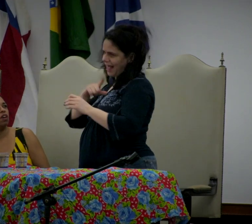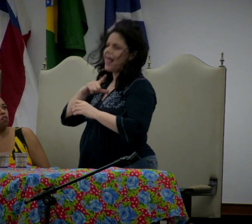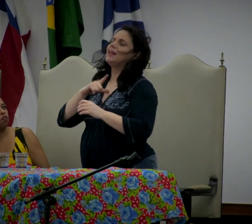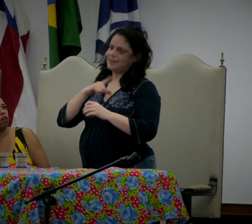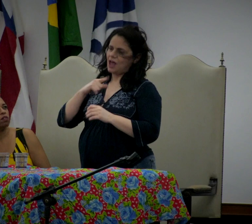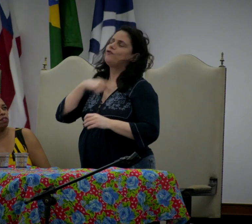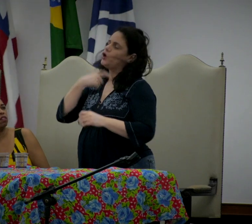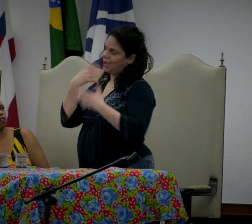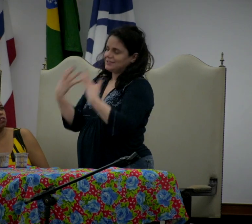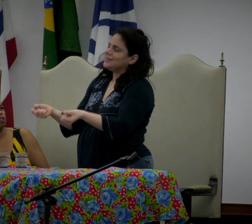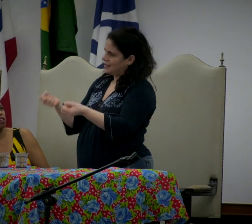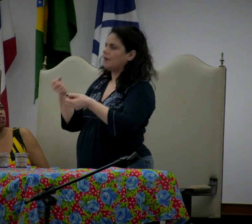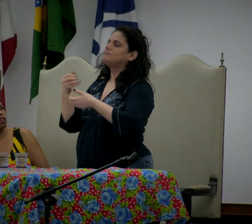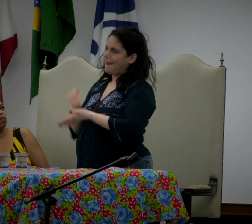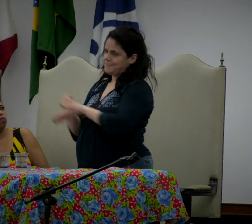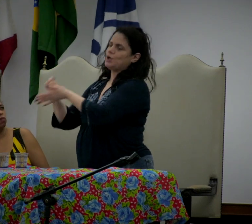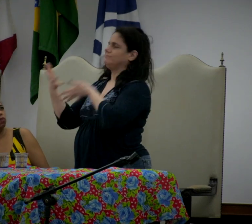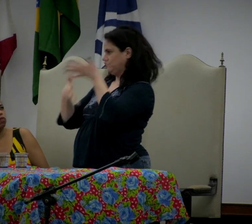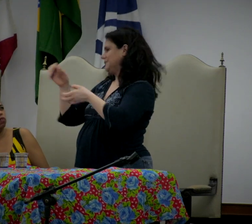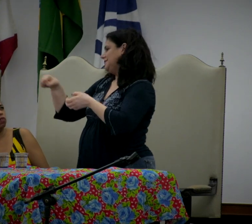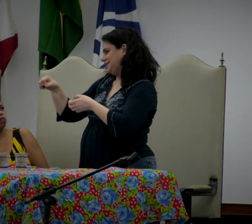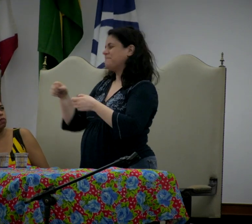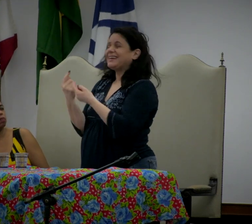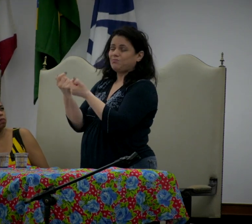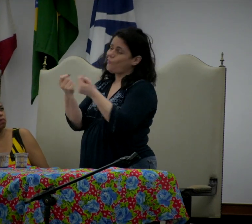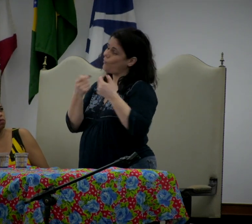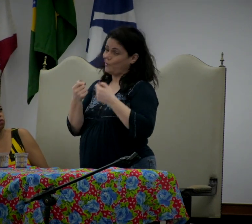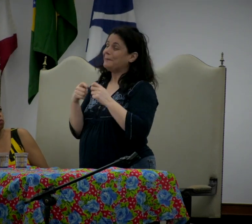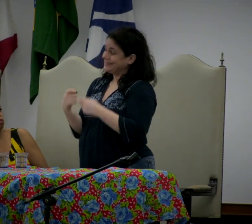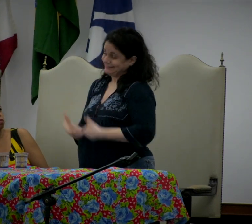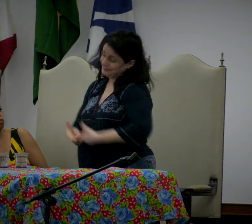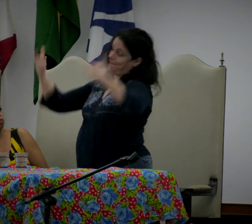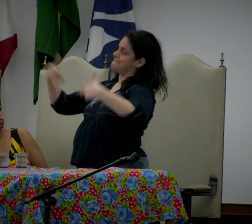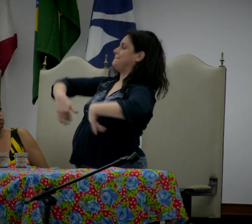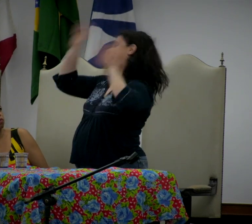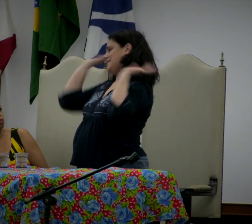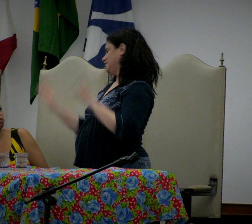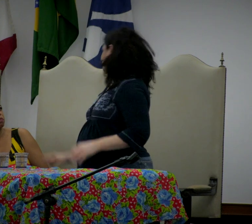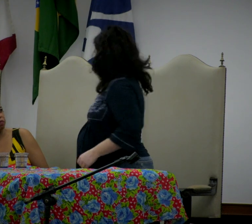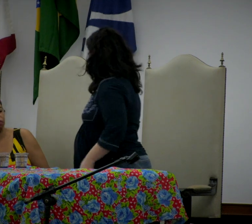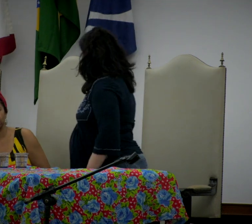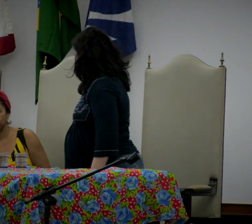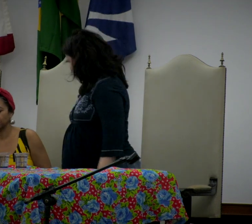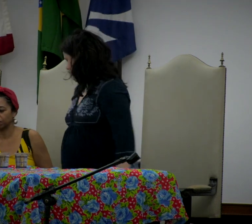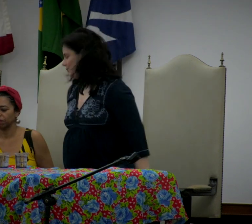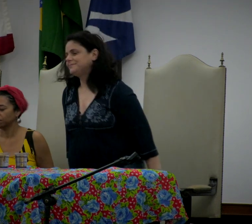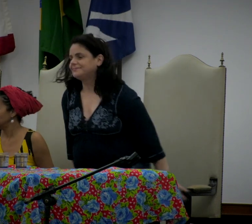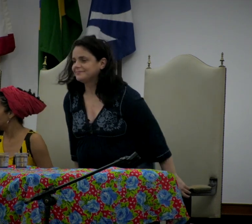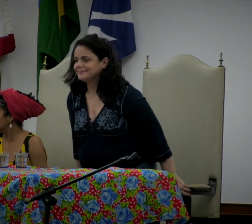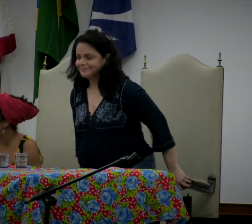E é verdade. Nós temos alguns fonoaudiólogos que apoiam, sim, a língua de sinais, mas são poucos. A gente precisa de ampliar isso